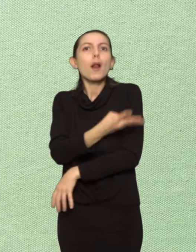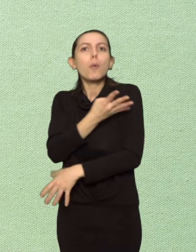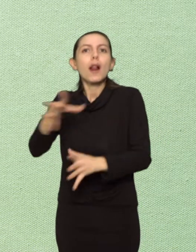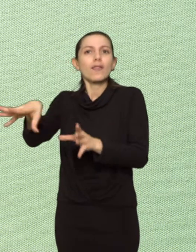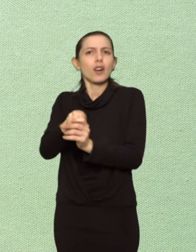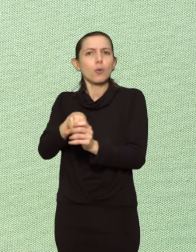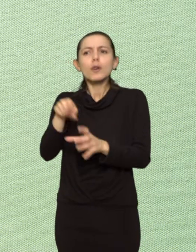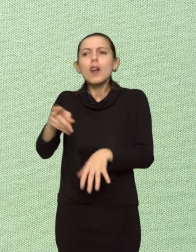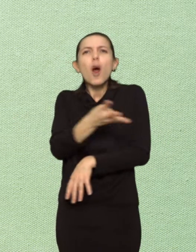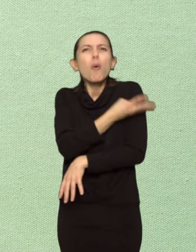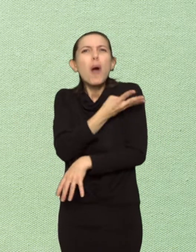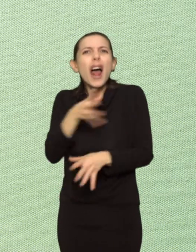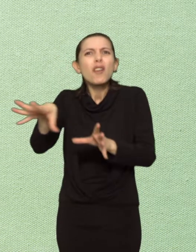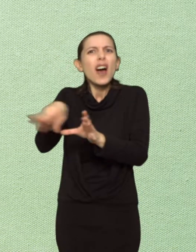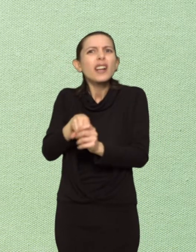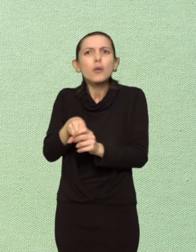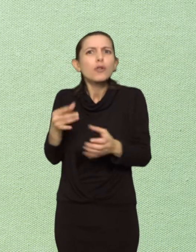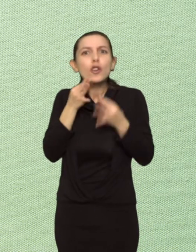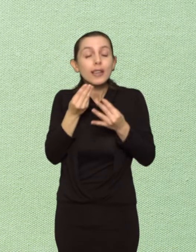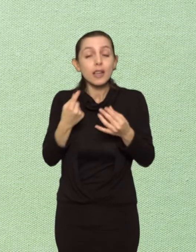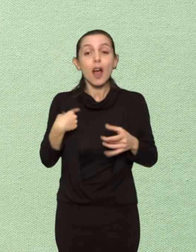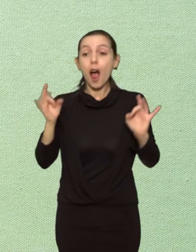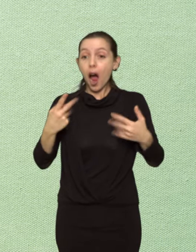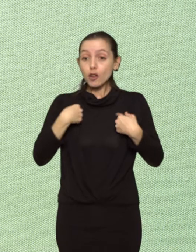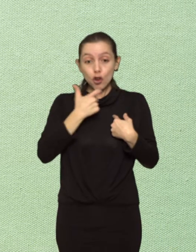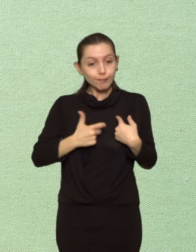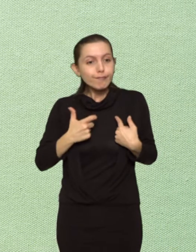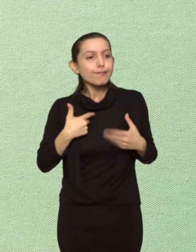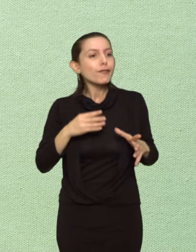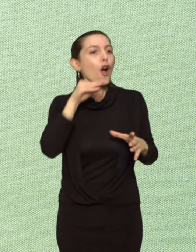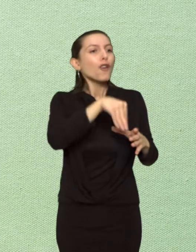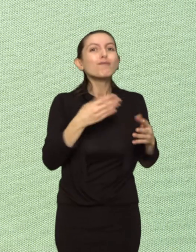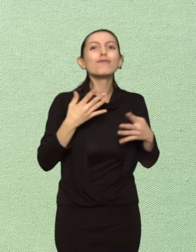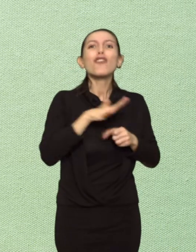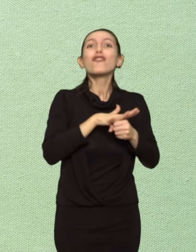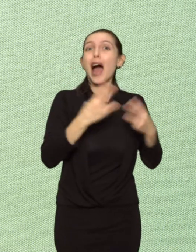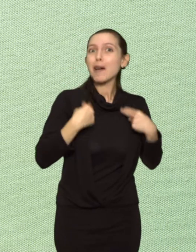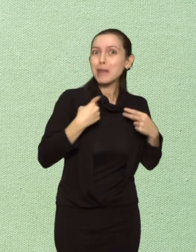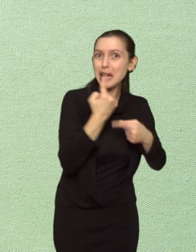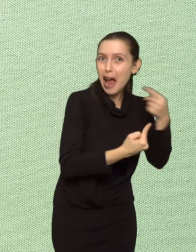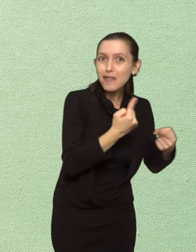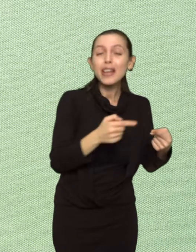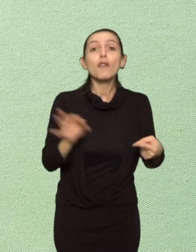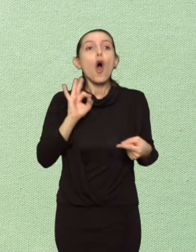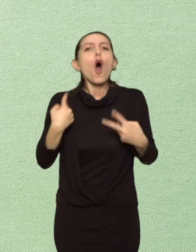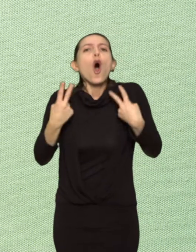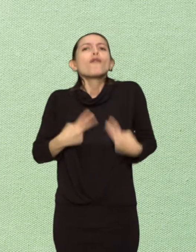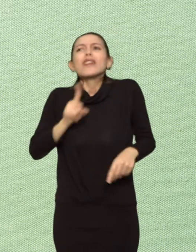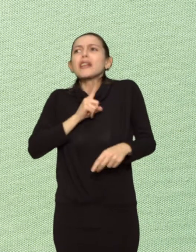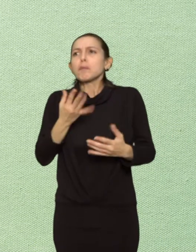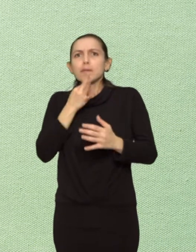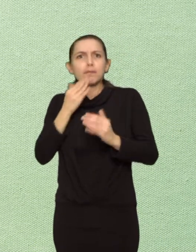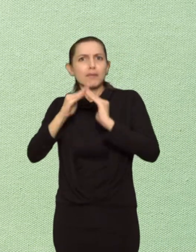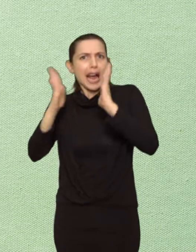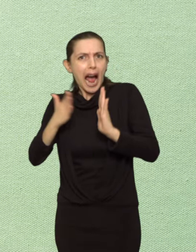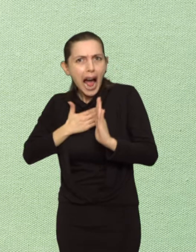welfare di inclusione significa che io sono più protetto se vivo in famiglia o nella mia vita con una casa e